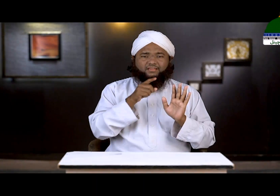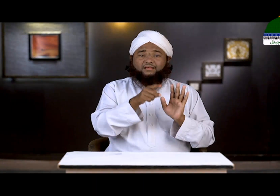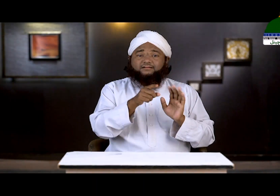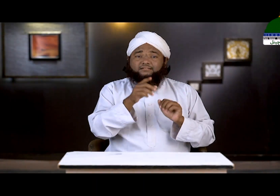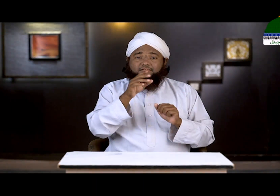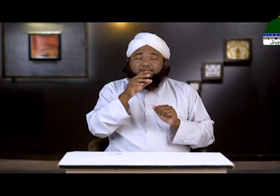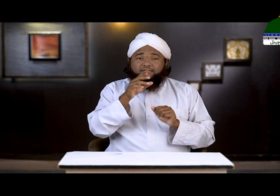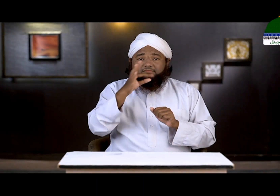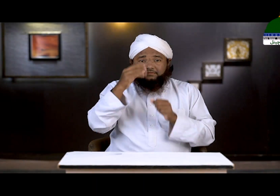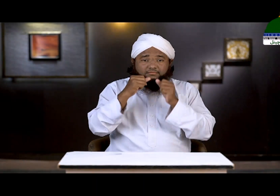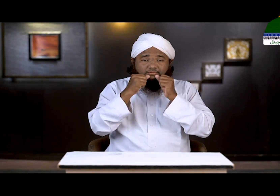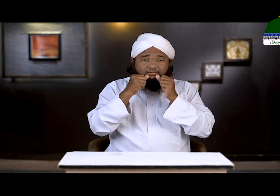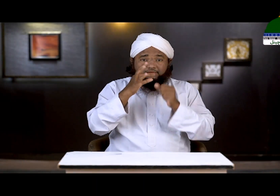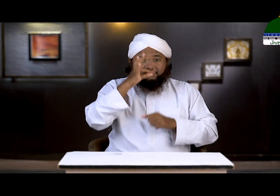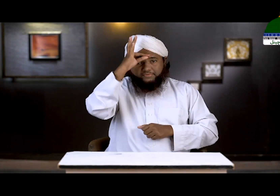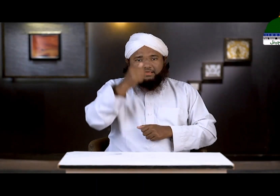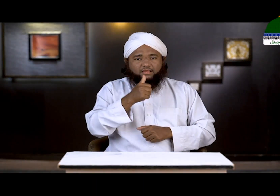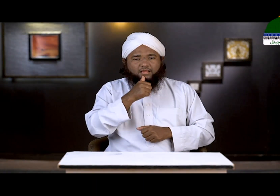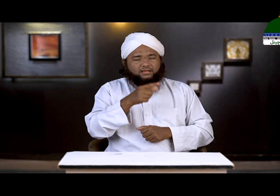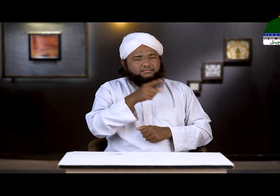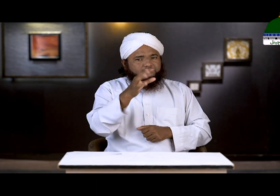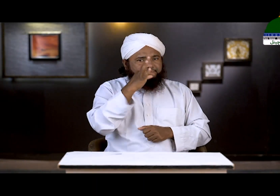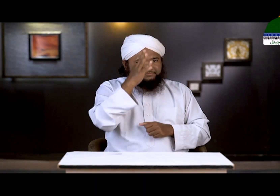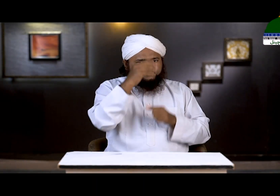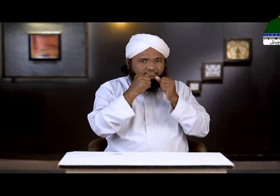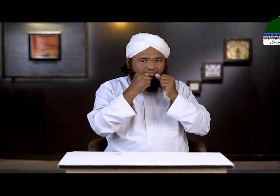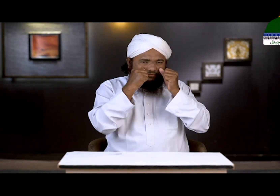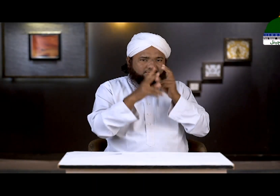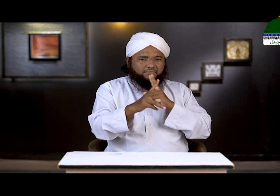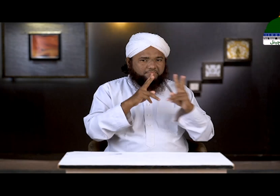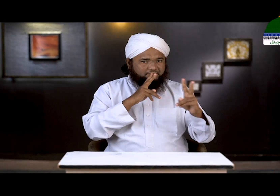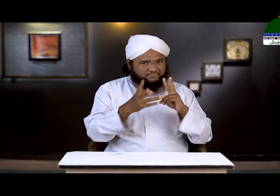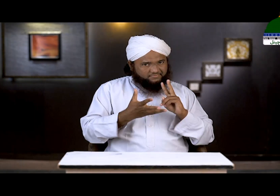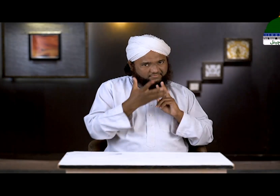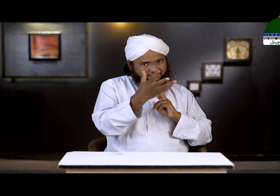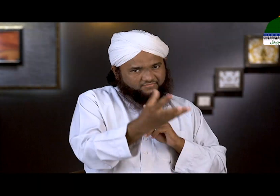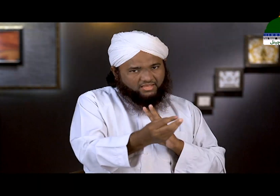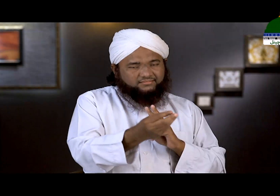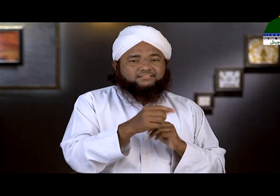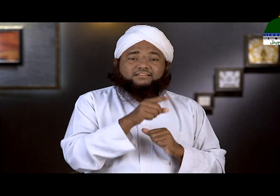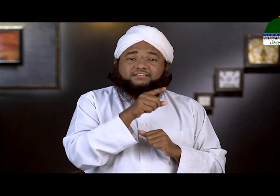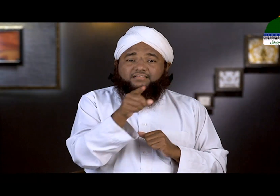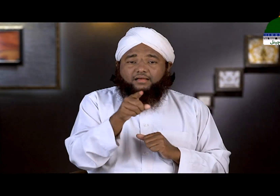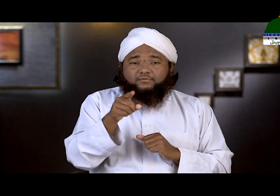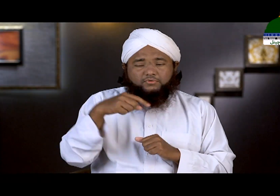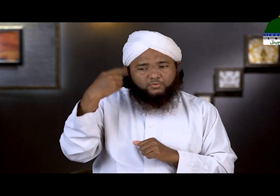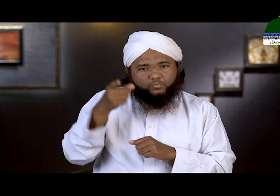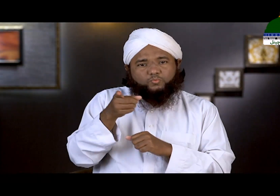السلام فرمائیں گے، یہ آپ کا امتی ہے۔ فرشتے اسے جہنم کی طرف لیے جا رہے ہیں۔ ہمارے آقا و مولا مکی